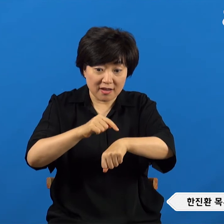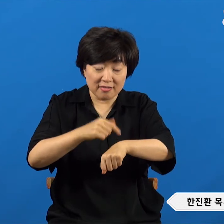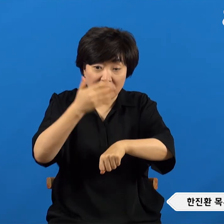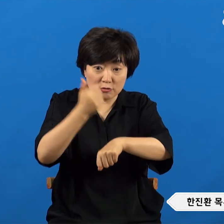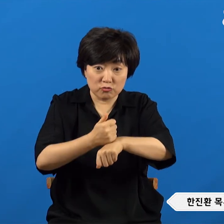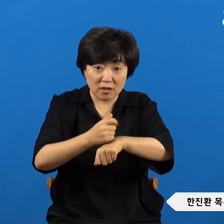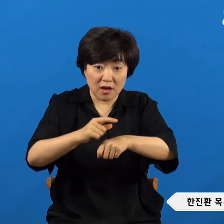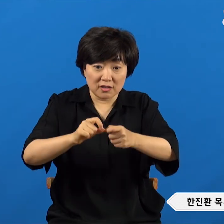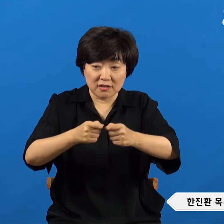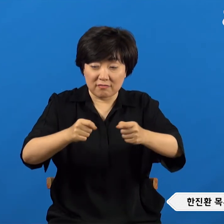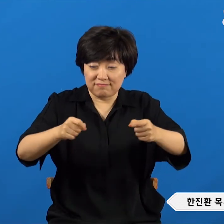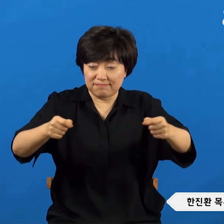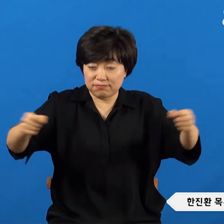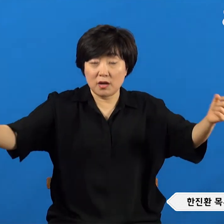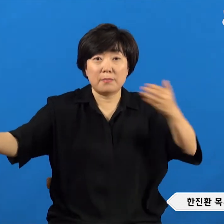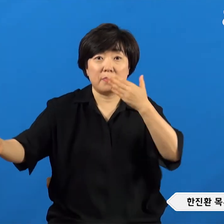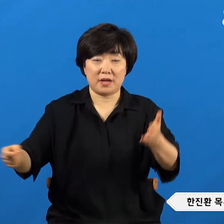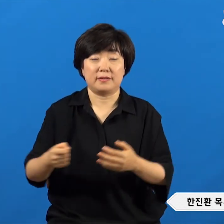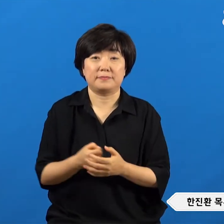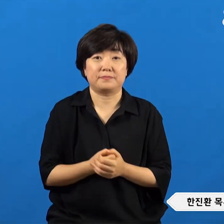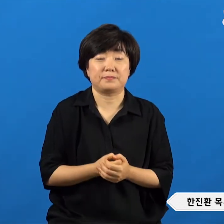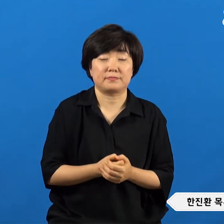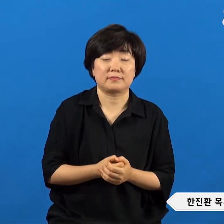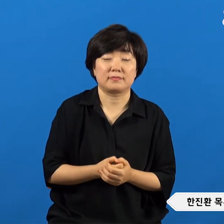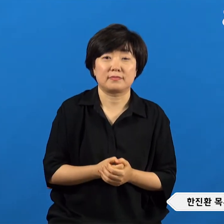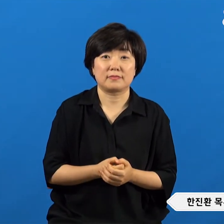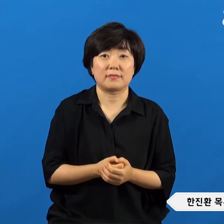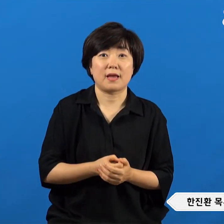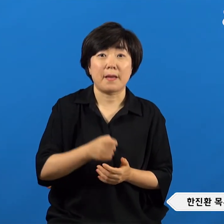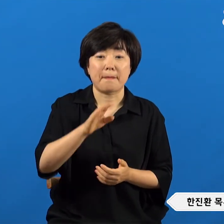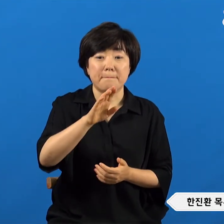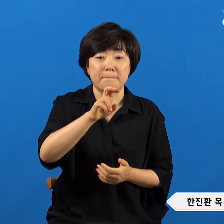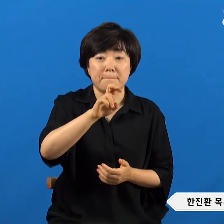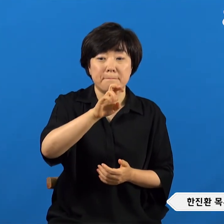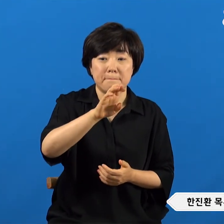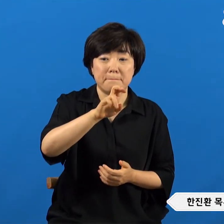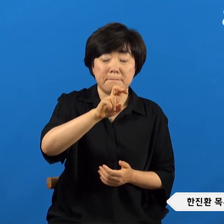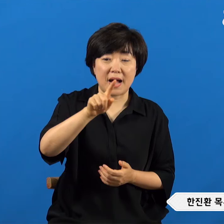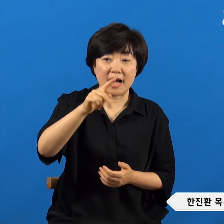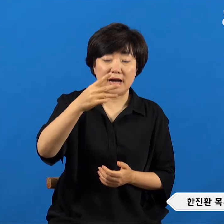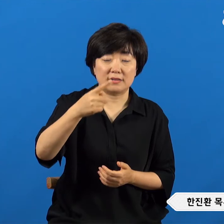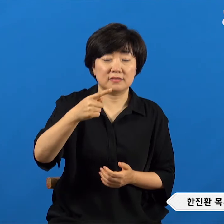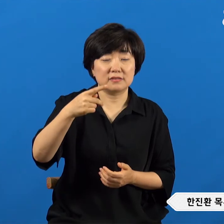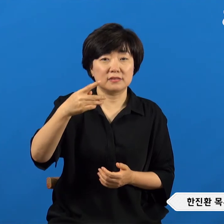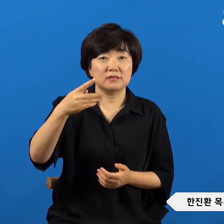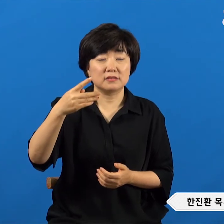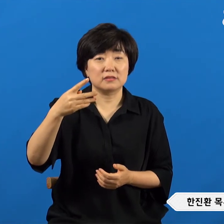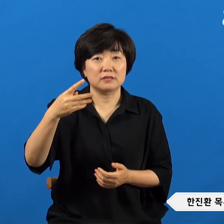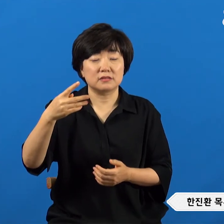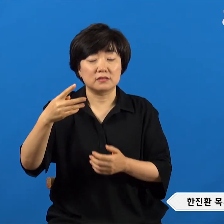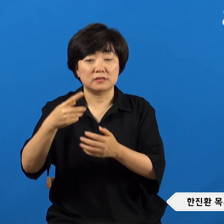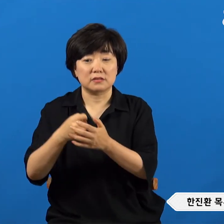평생에 엄청난 저작물을 남겼습니다. 소책자는 제외하고 이